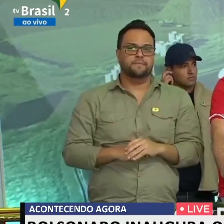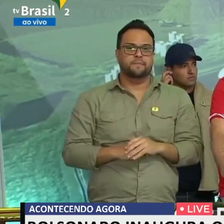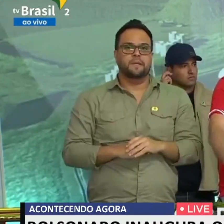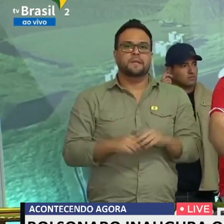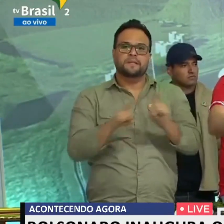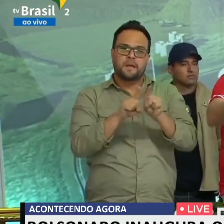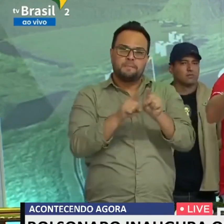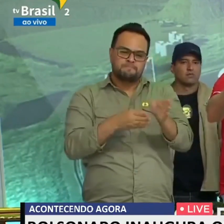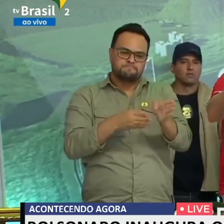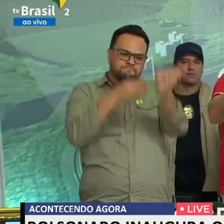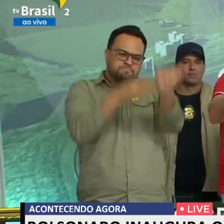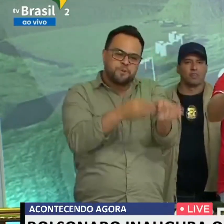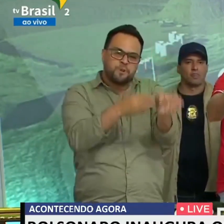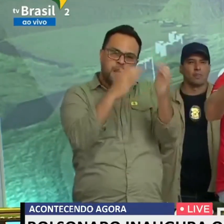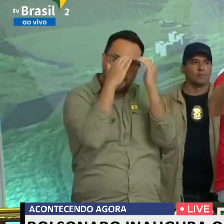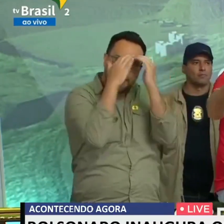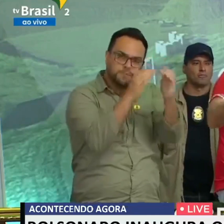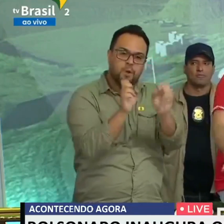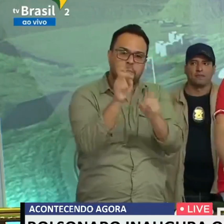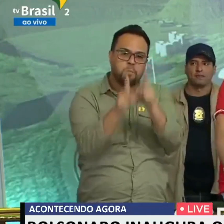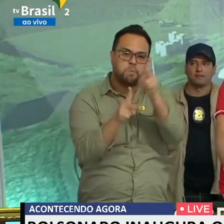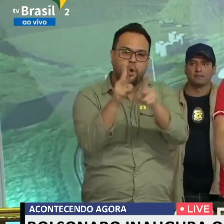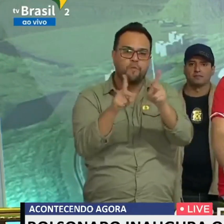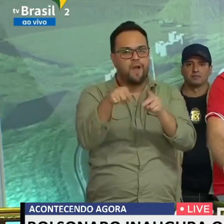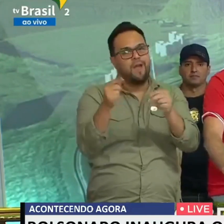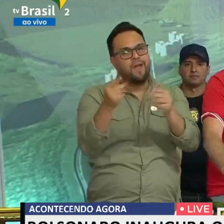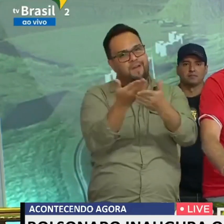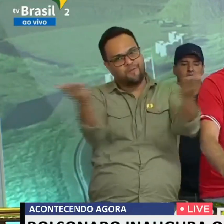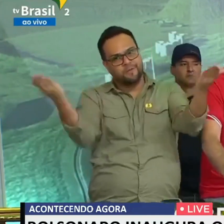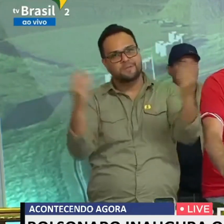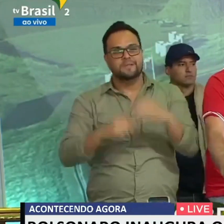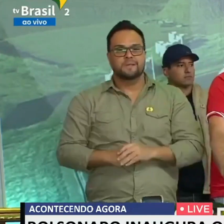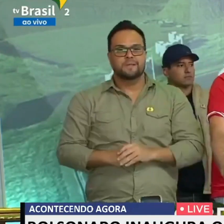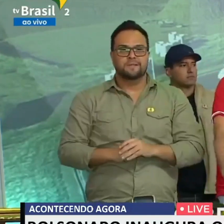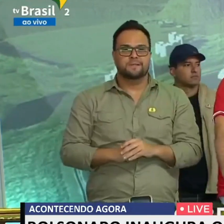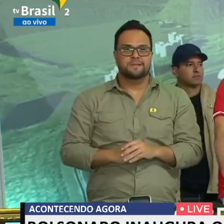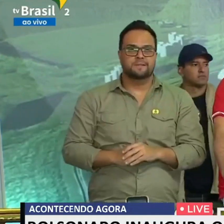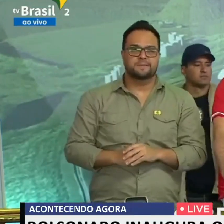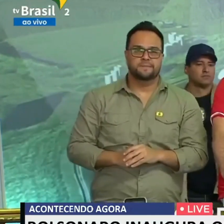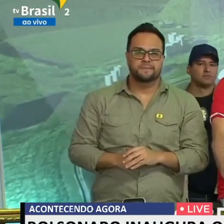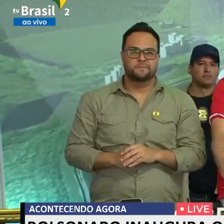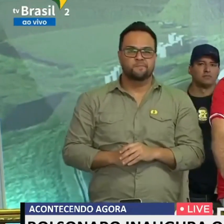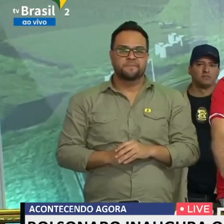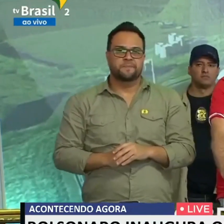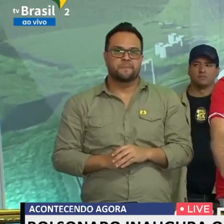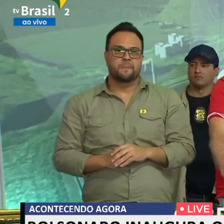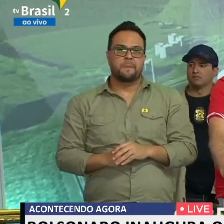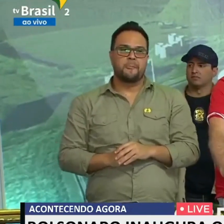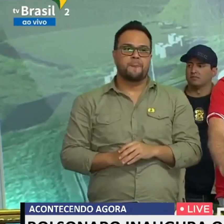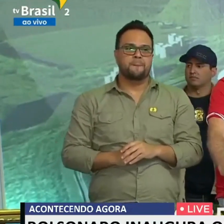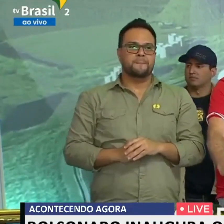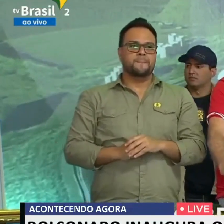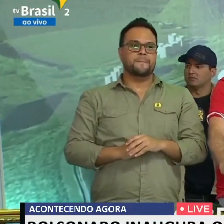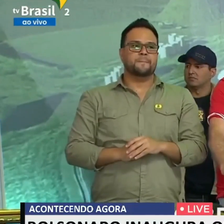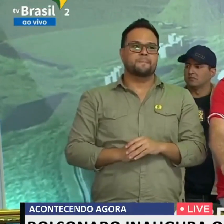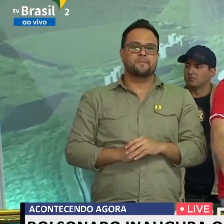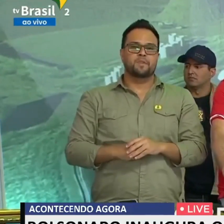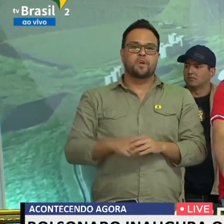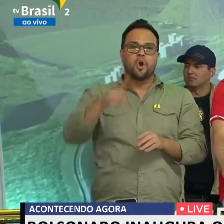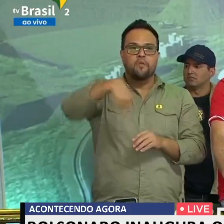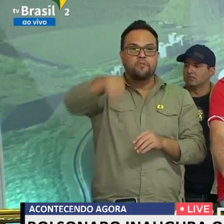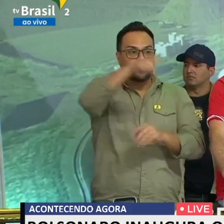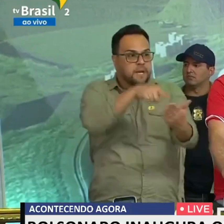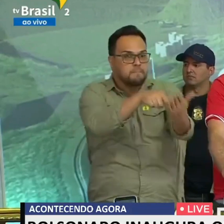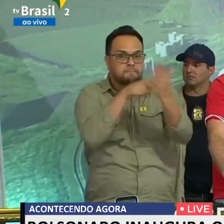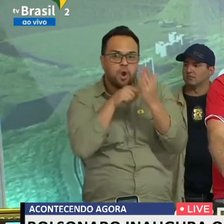deve lealdade ao seu povo, que são vocês. Quem me dá o norte são